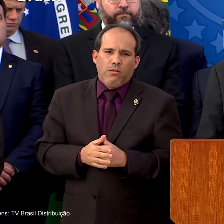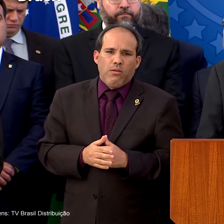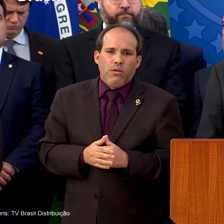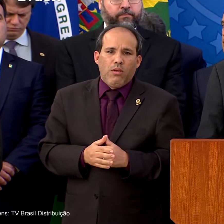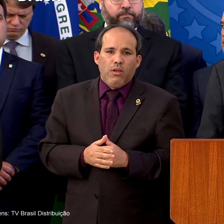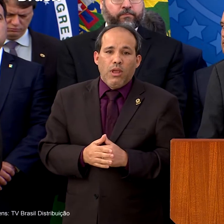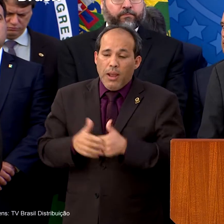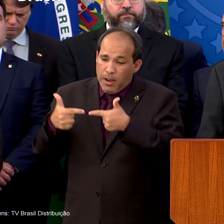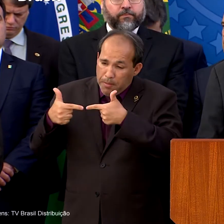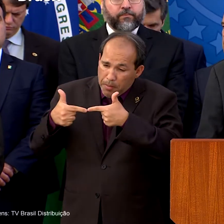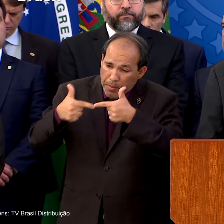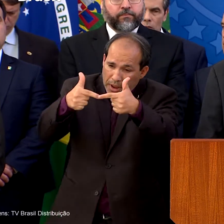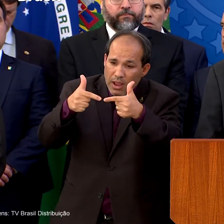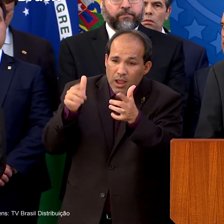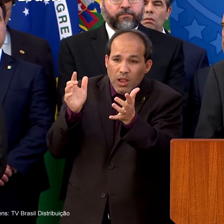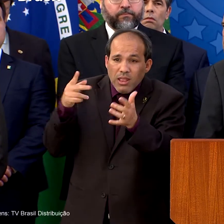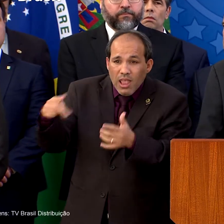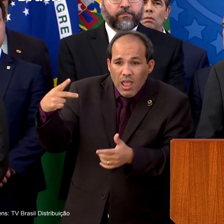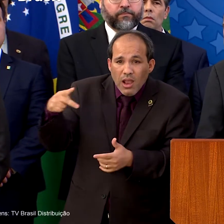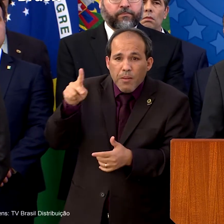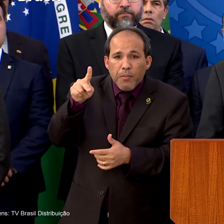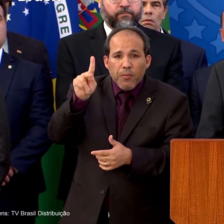o que as suas operações